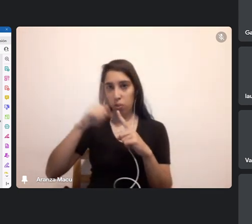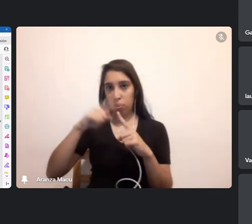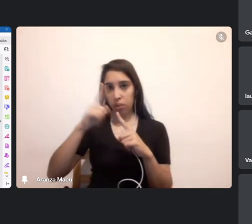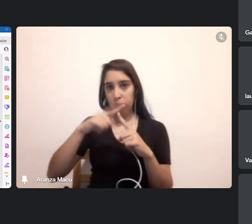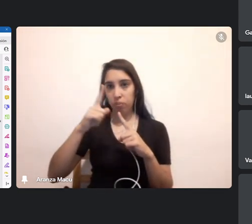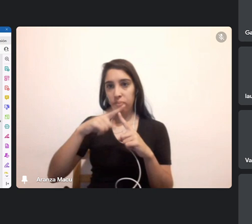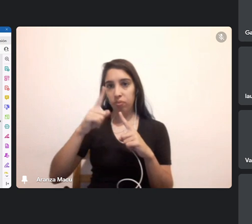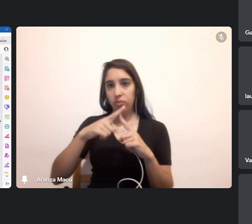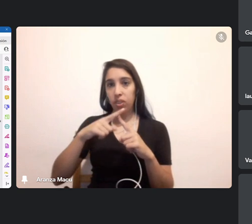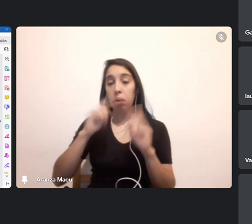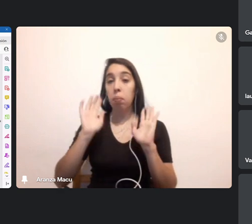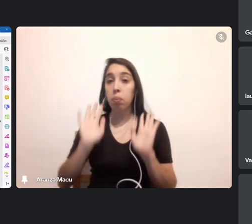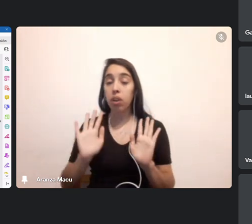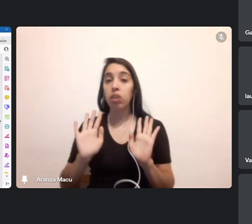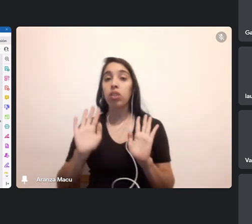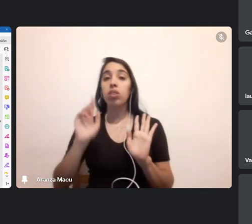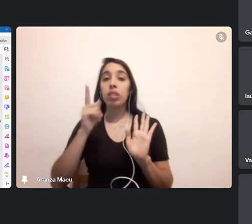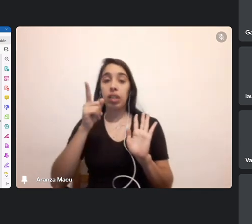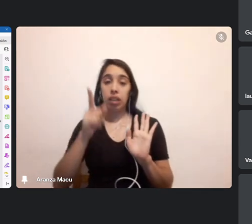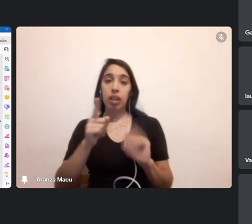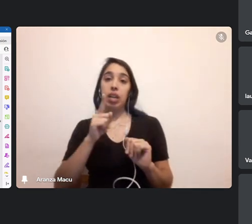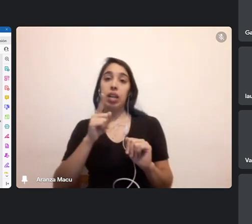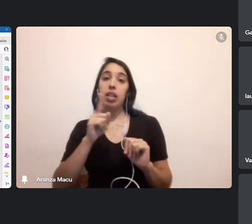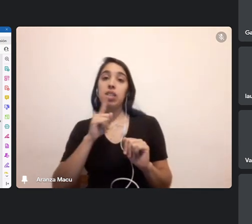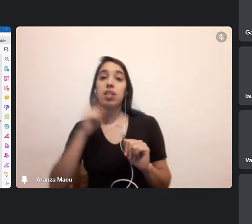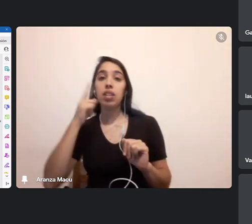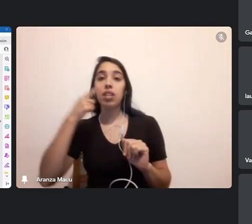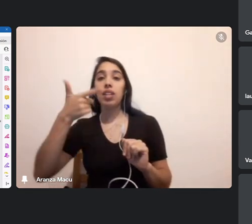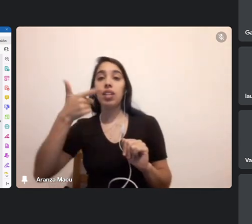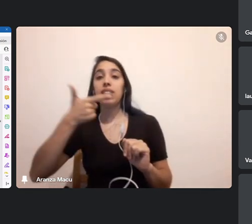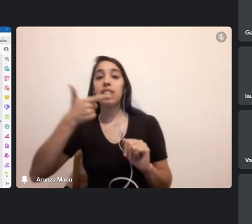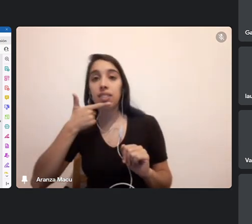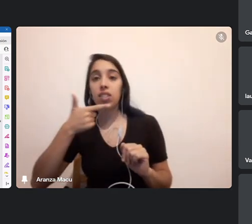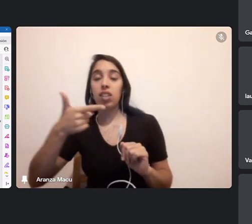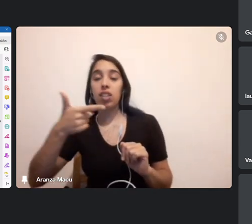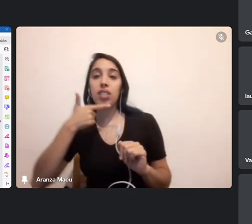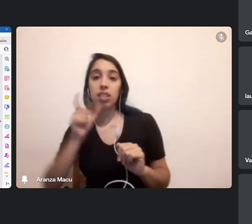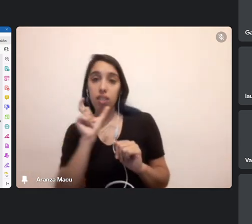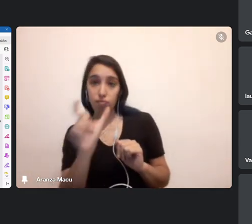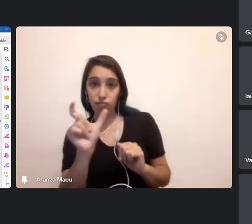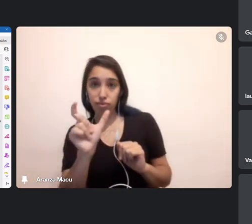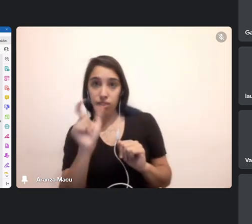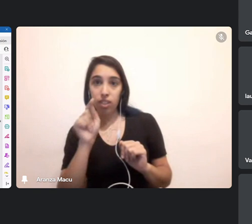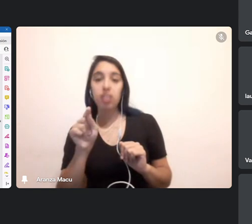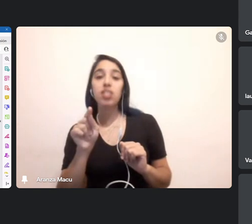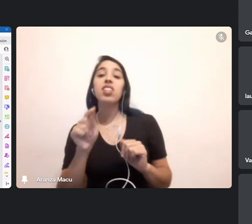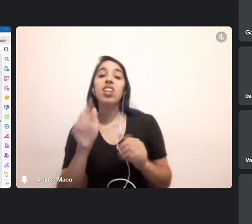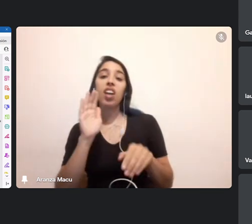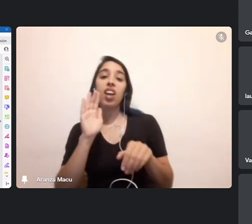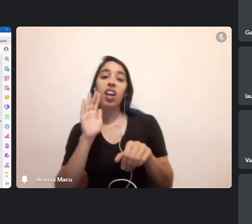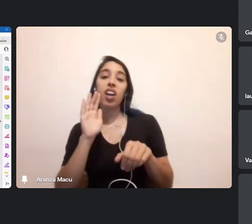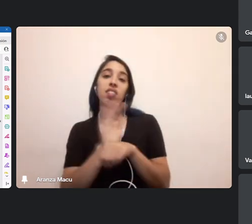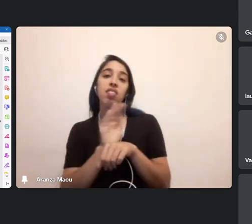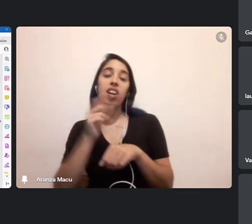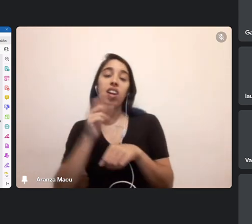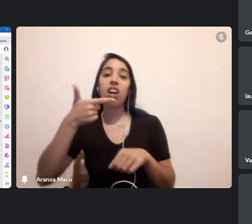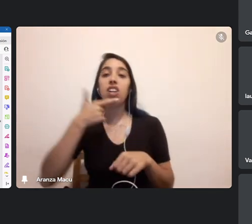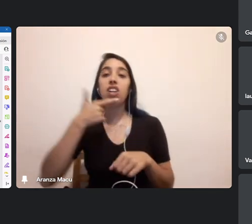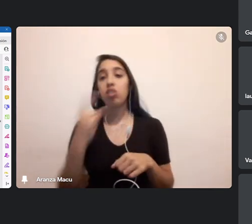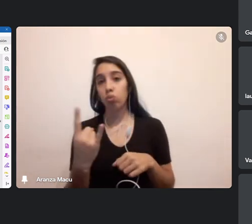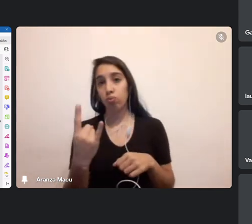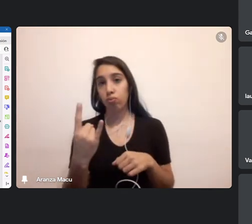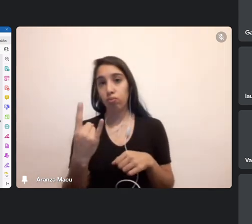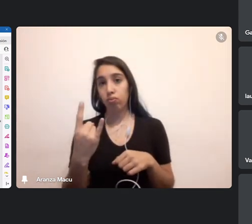con la S, es el su, como es el adjetivo posesivo. Si hay un su, tiene que haber un sustantivo,